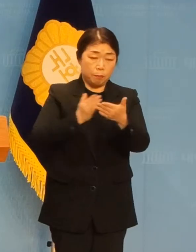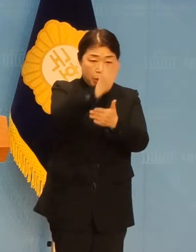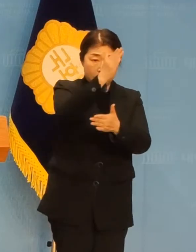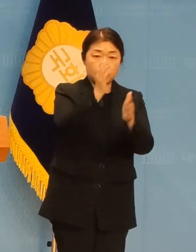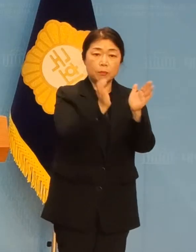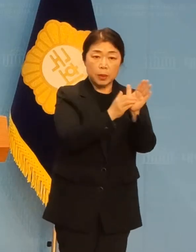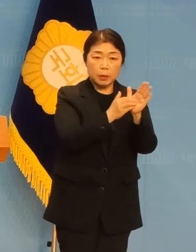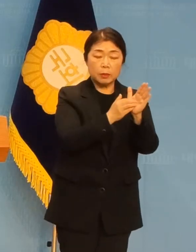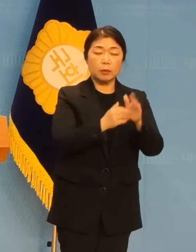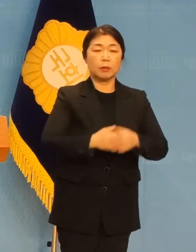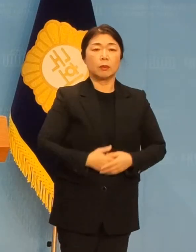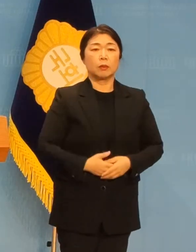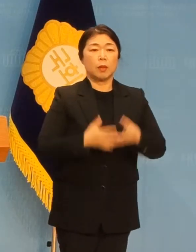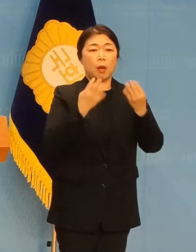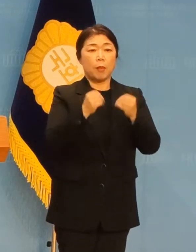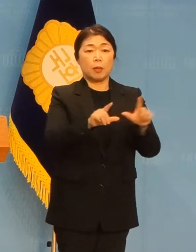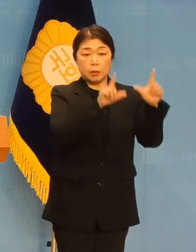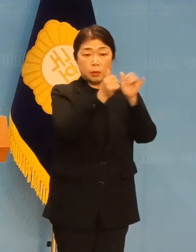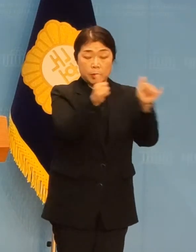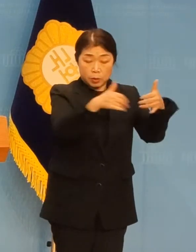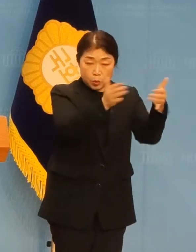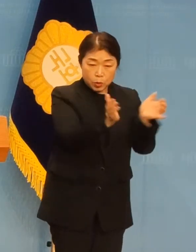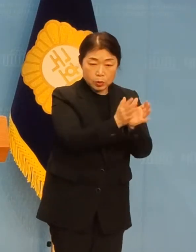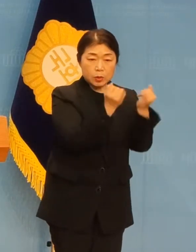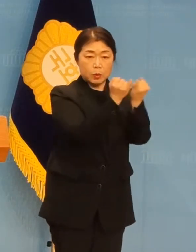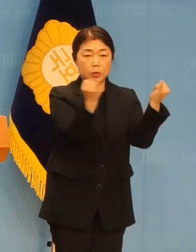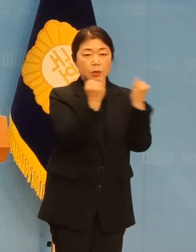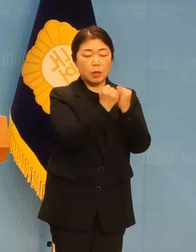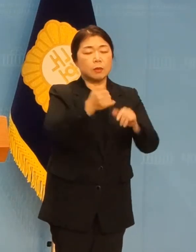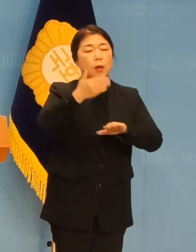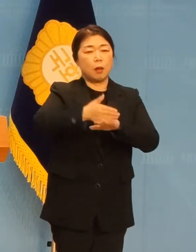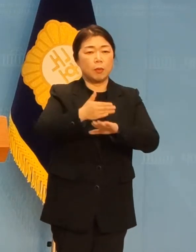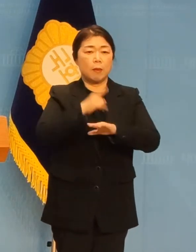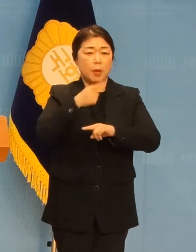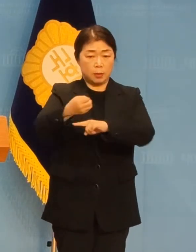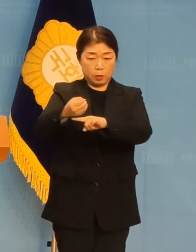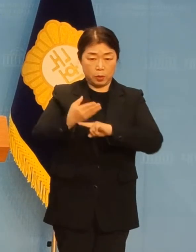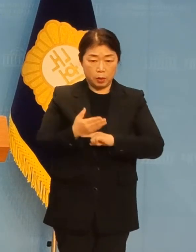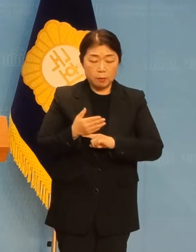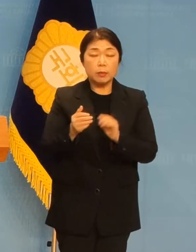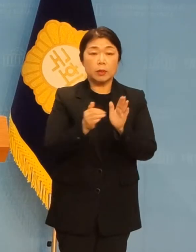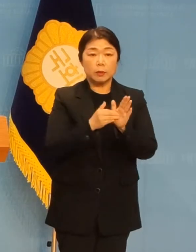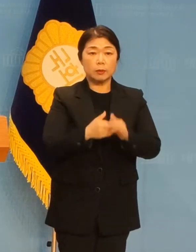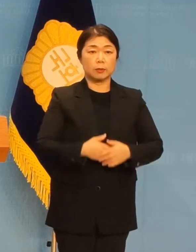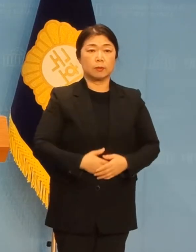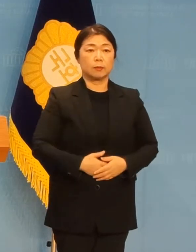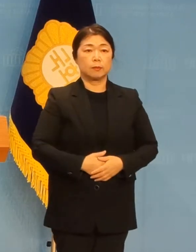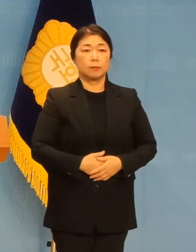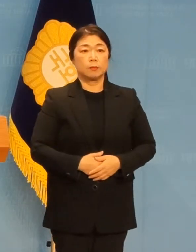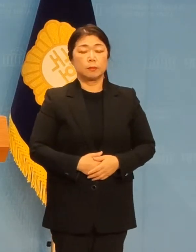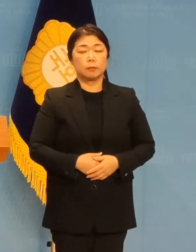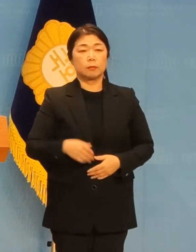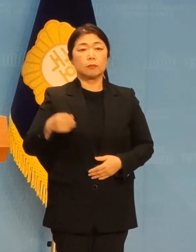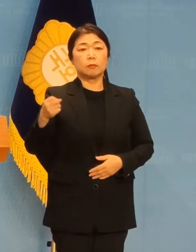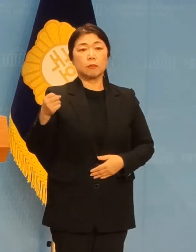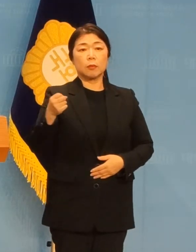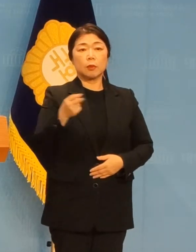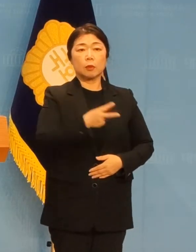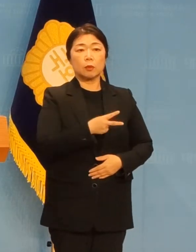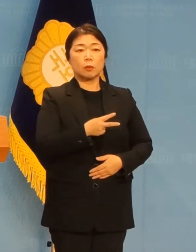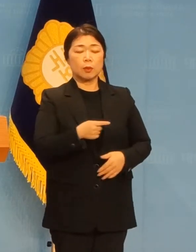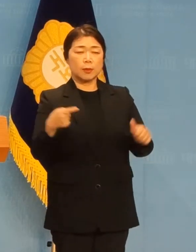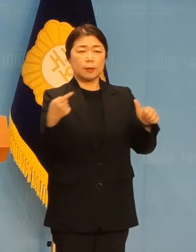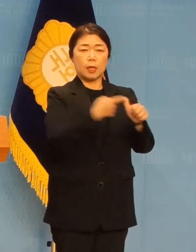통과시켰습니다. 많은 시민단체와 여성단체들이 감사하다고 이야기해 왔습니다. 그리고